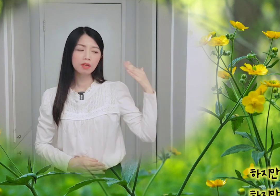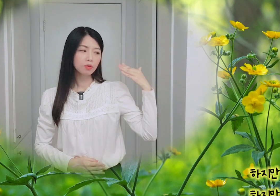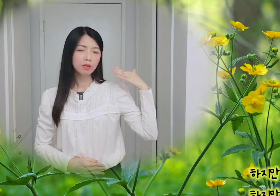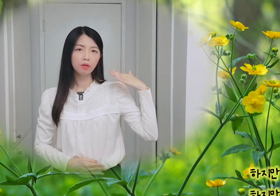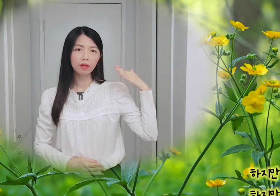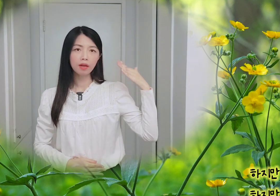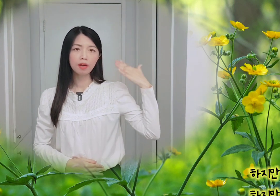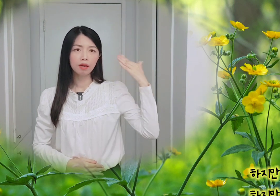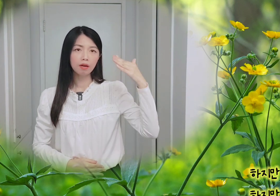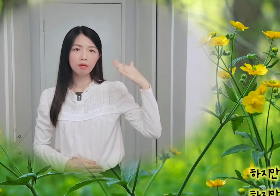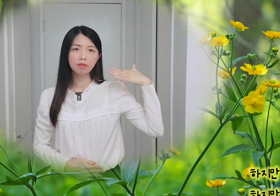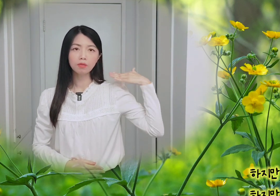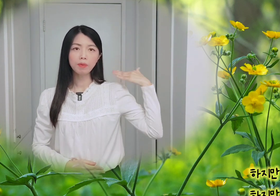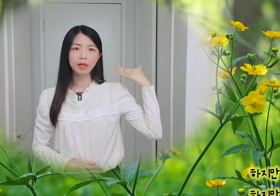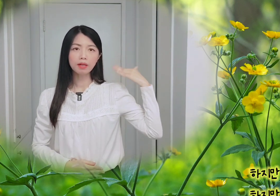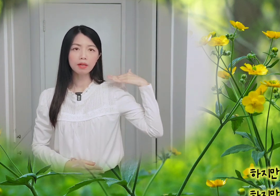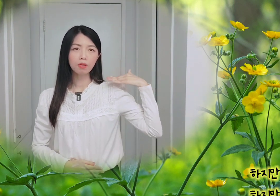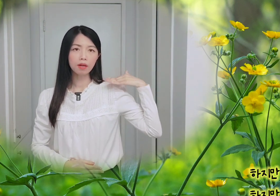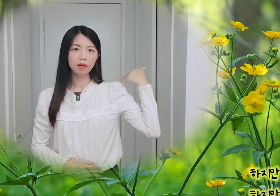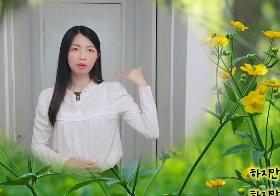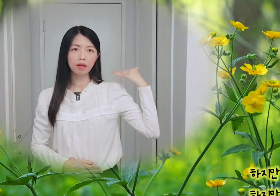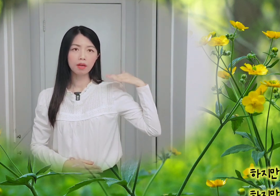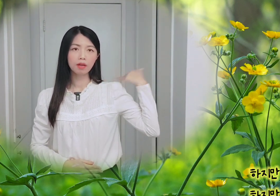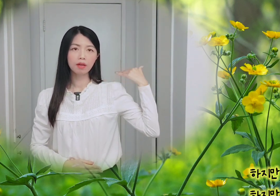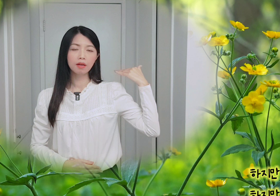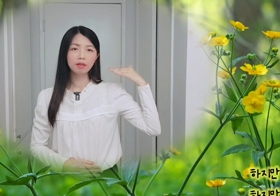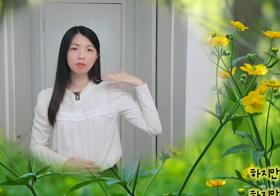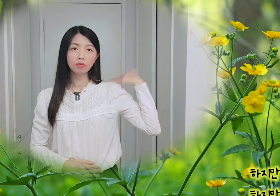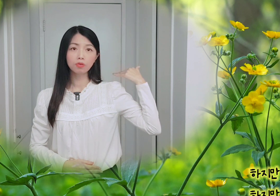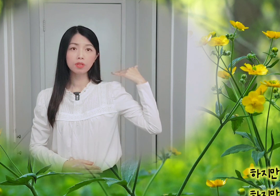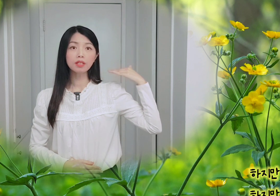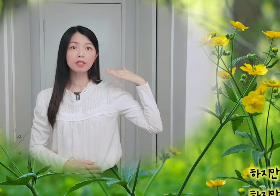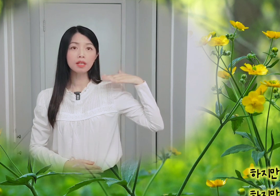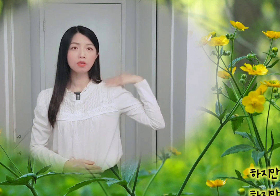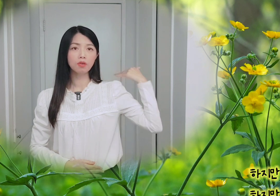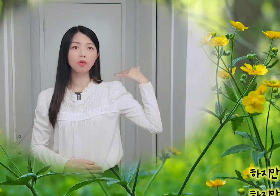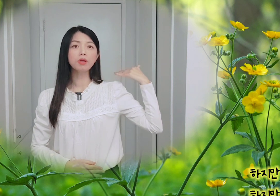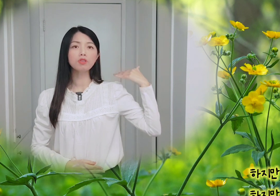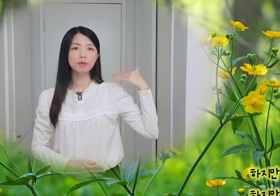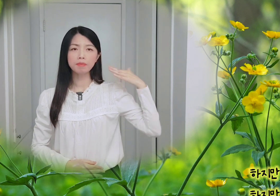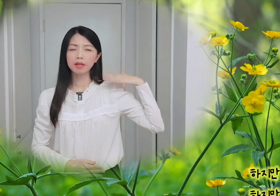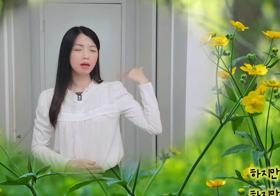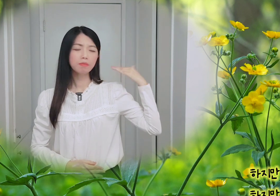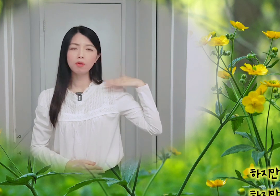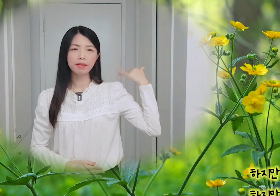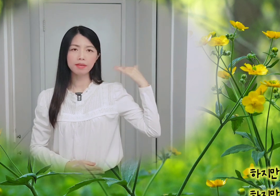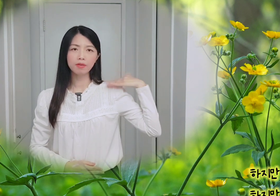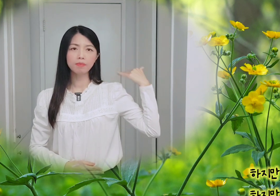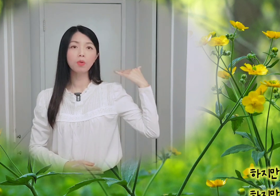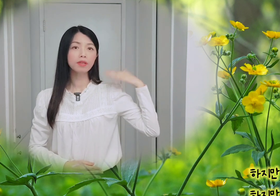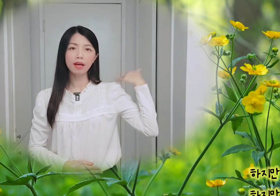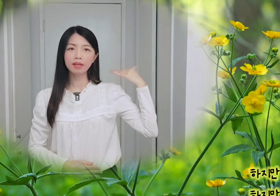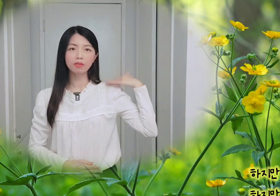수어는 손을 이렇게 손바닥을 어깨를 이렇게 툭툭 치듯이 뒤로 넘겨주시면 됩니다.